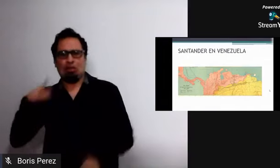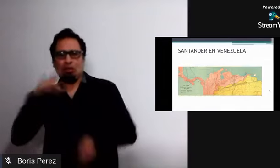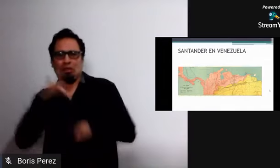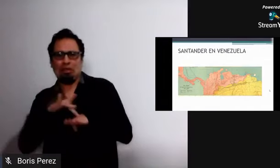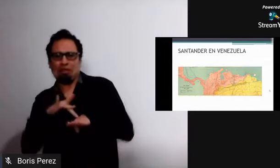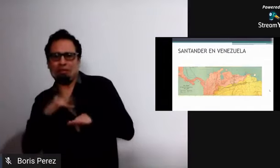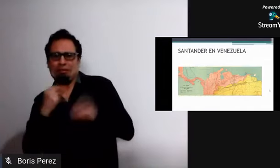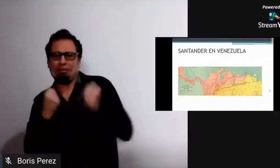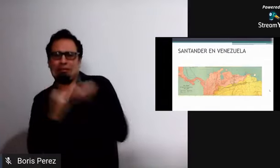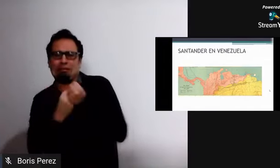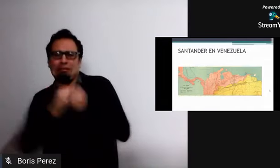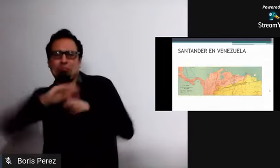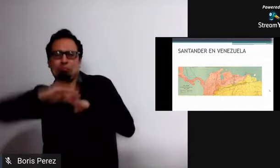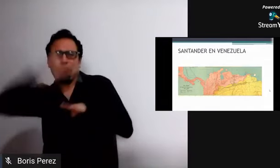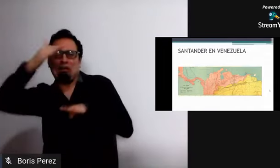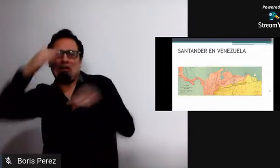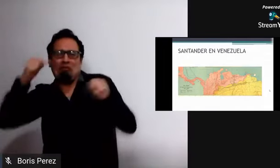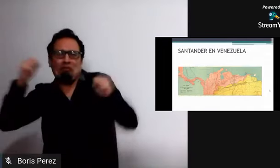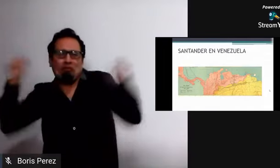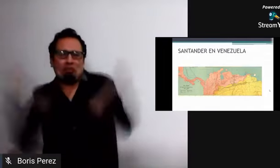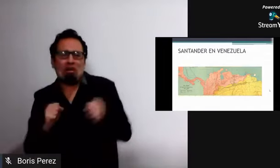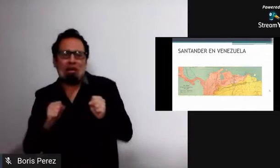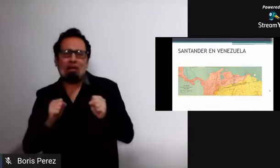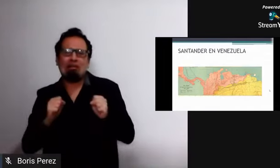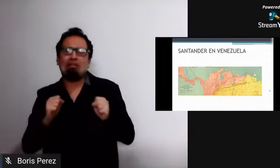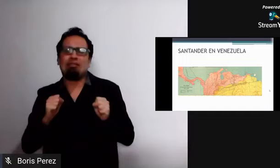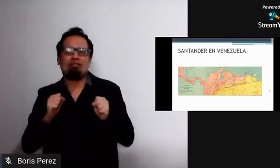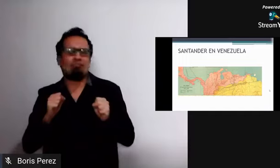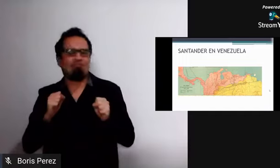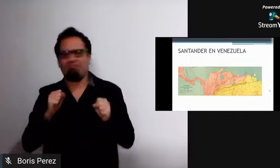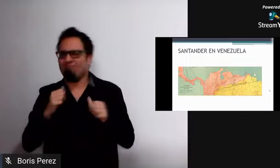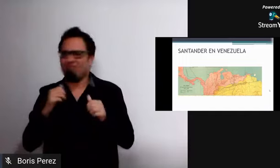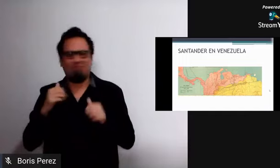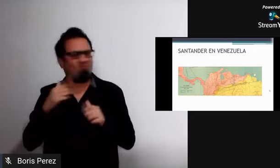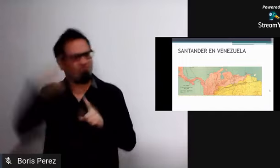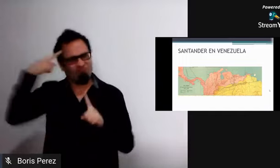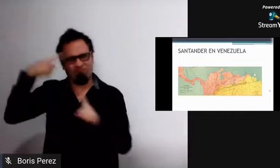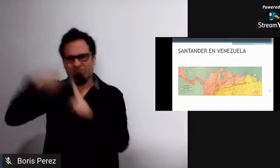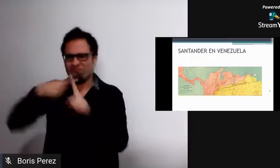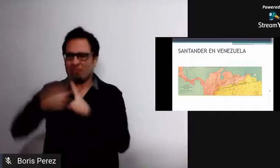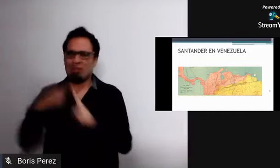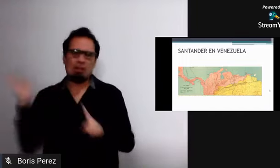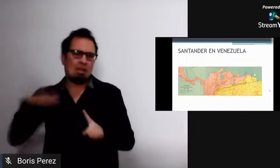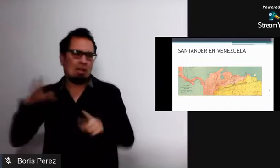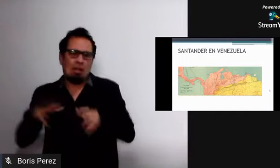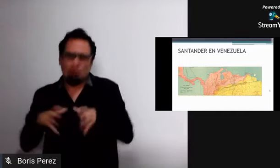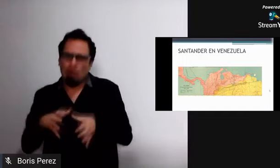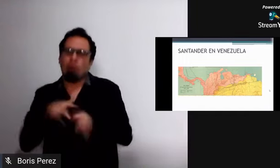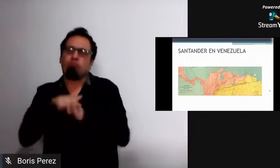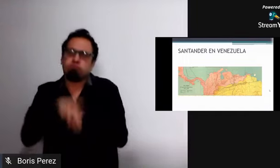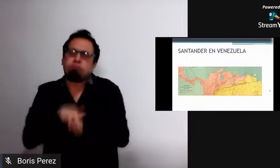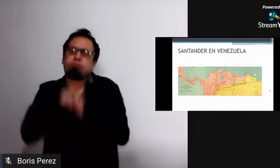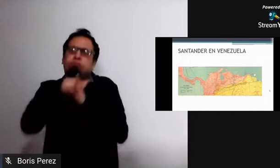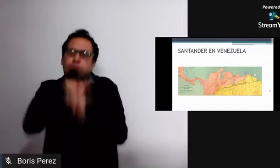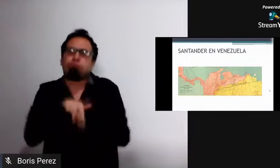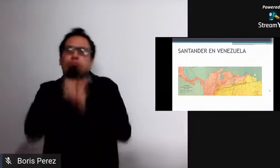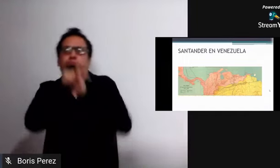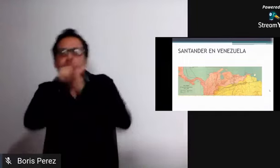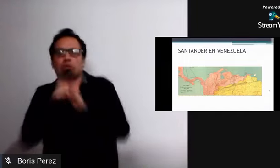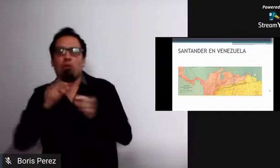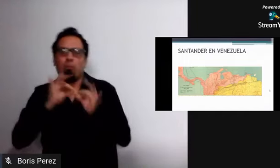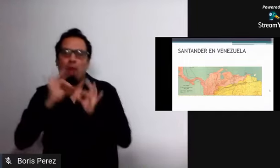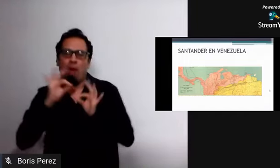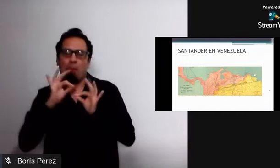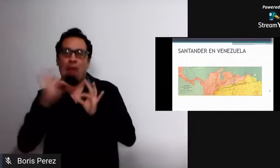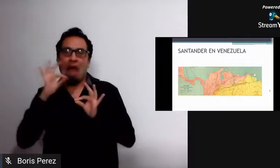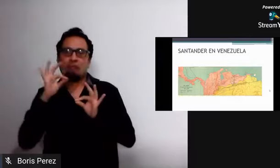Boyacá encontramos la zona andina, la región andina, donde hay muchas montañas, y pues